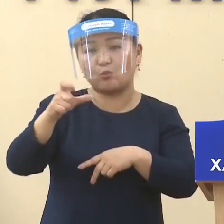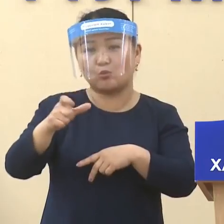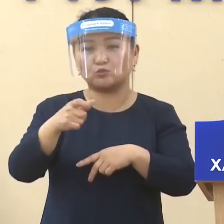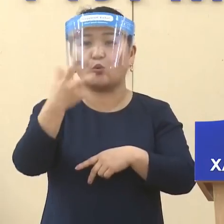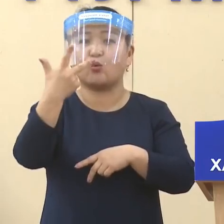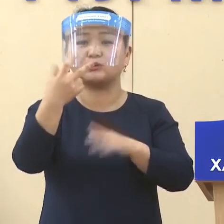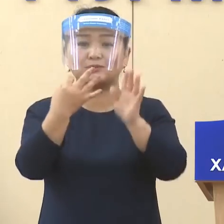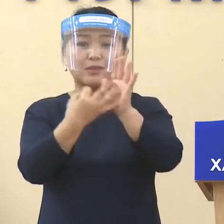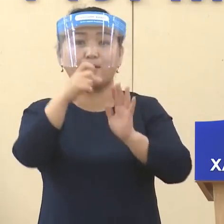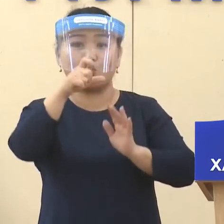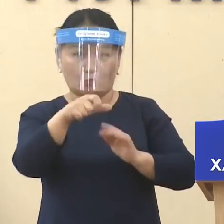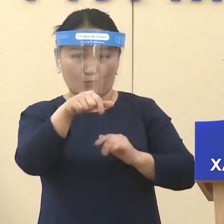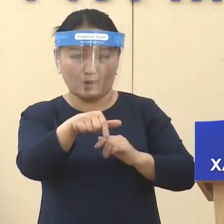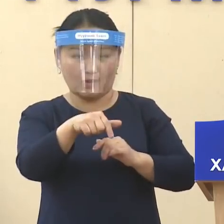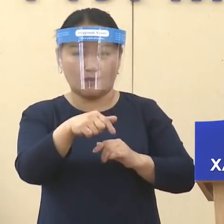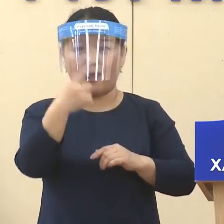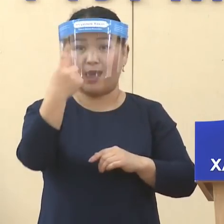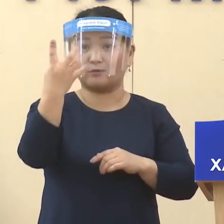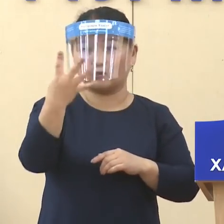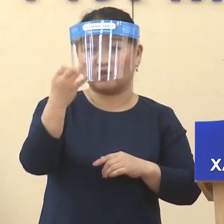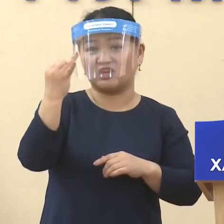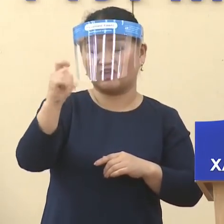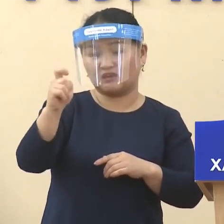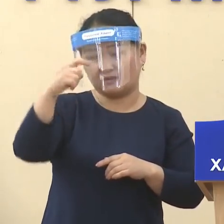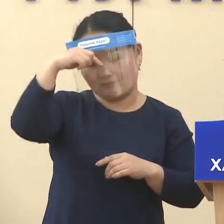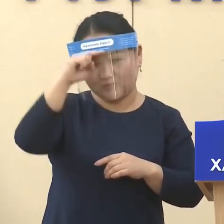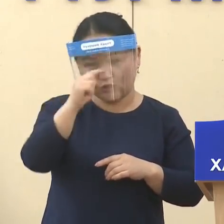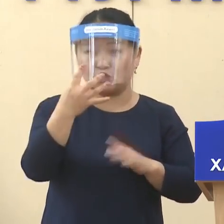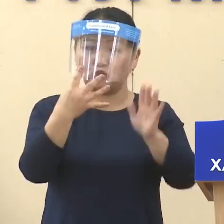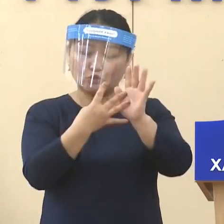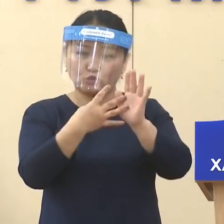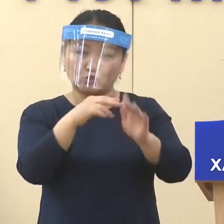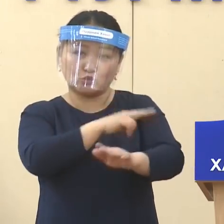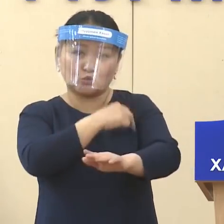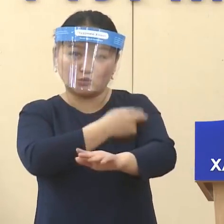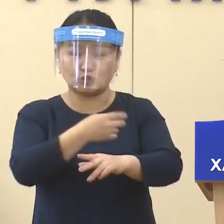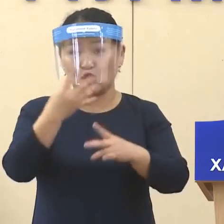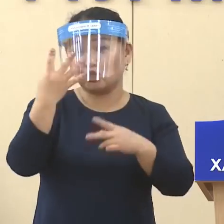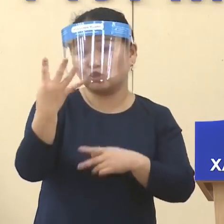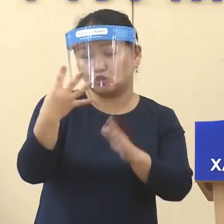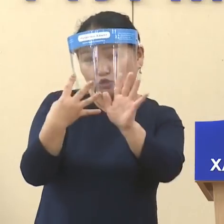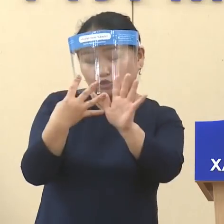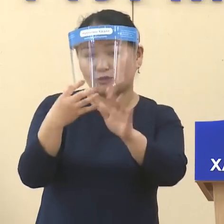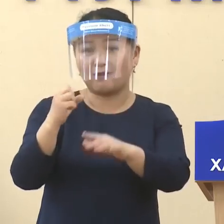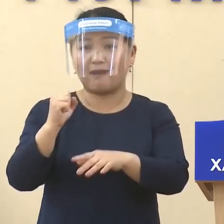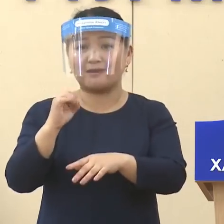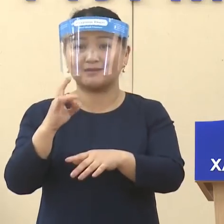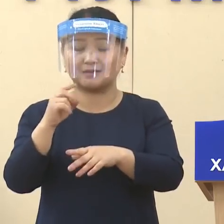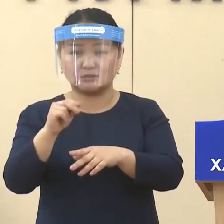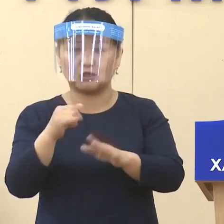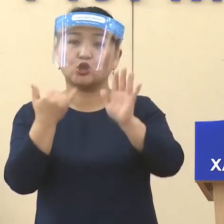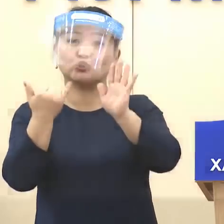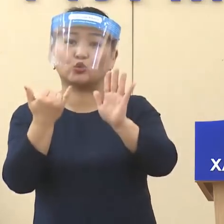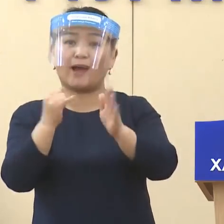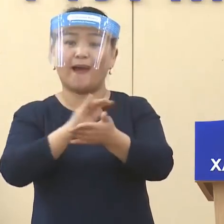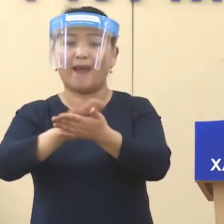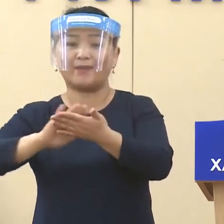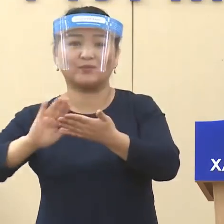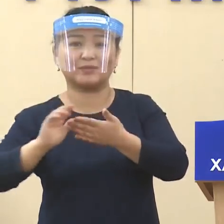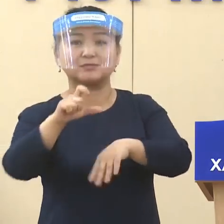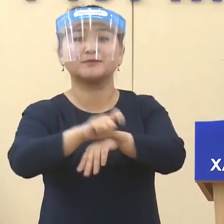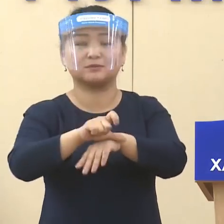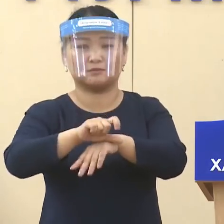байна. 14 их эмч, 9 совилогч, 9 асрагч, 6 ариутгагч гээд ийм 38